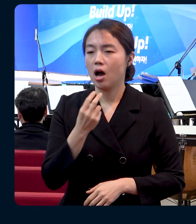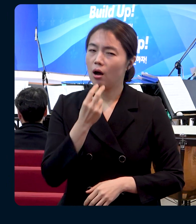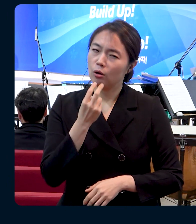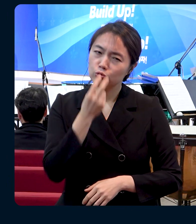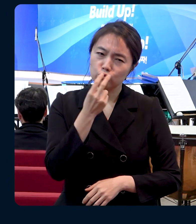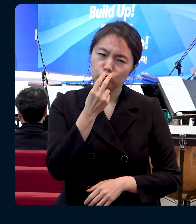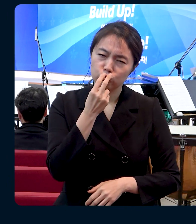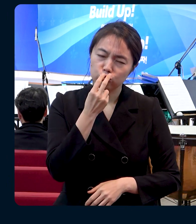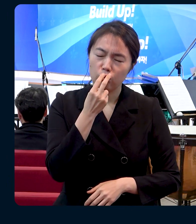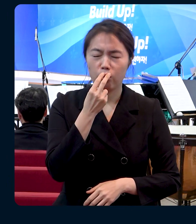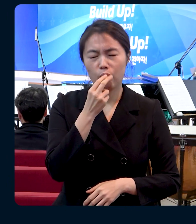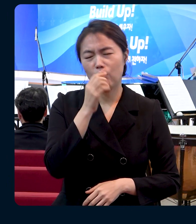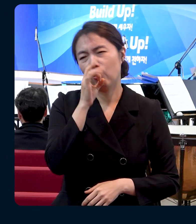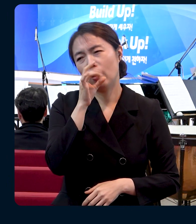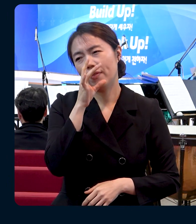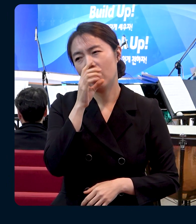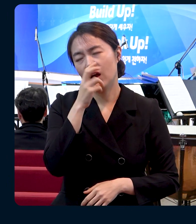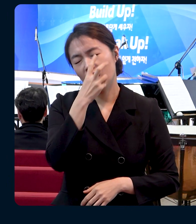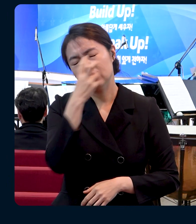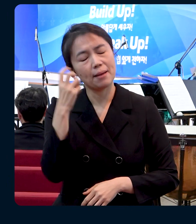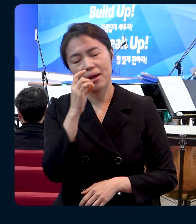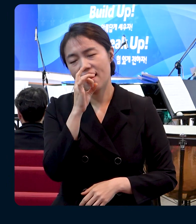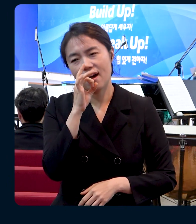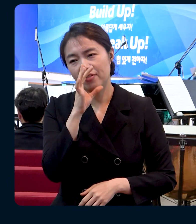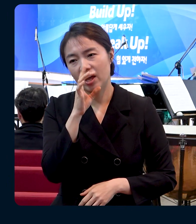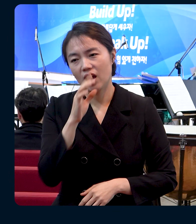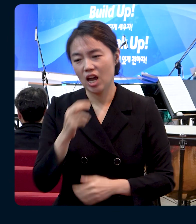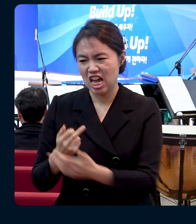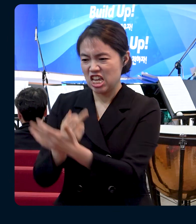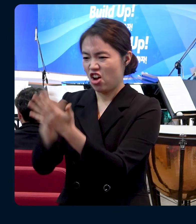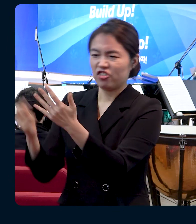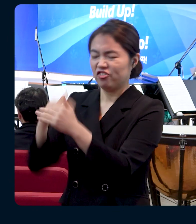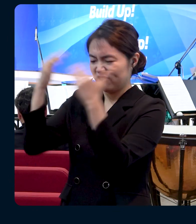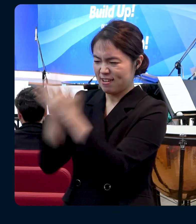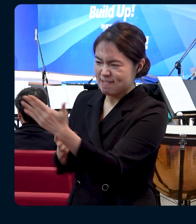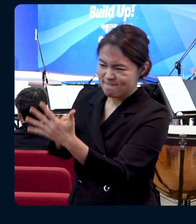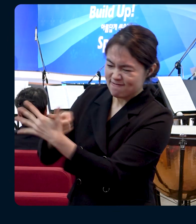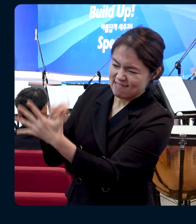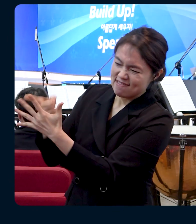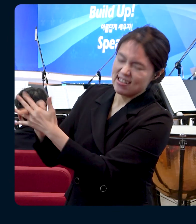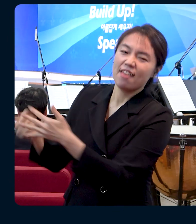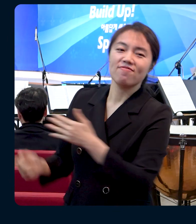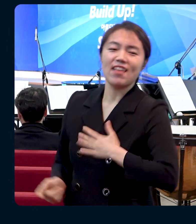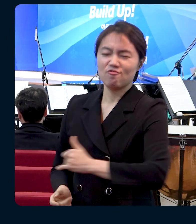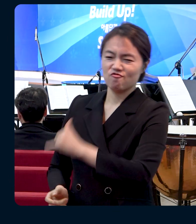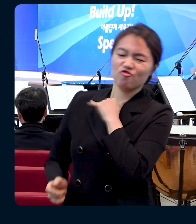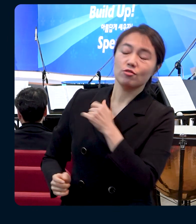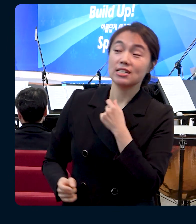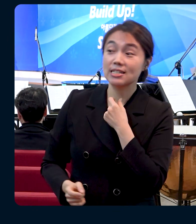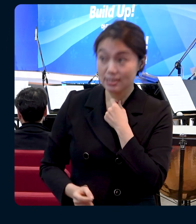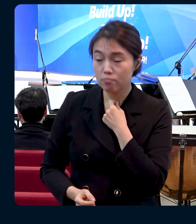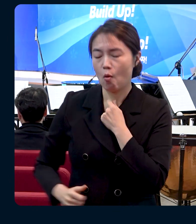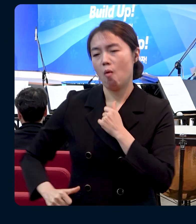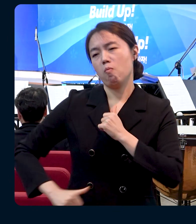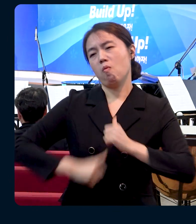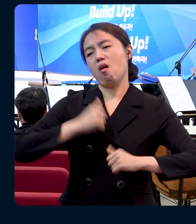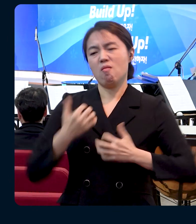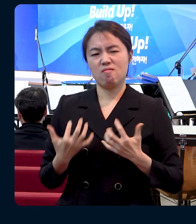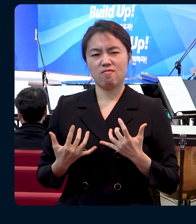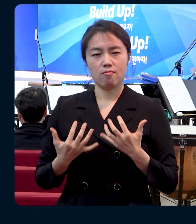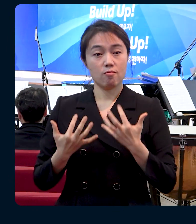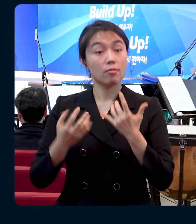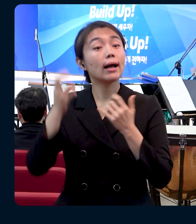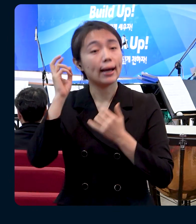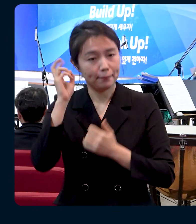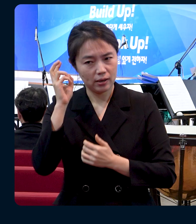없고 그냥 다 죽이고 자기도 죽고 싶은 어떤 그런 분노가 끝없이 솟아오르는 그런 상황에 그가